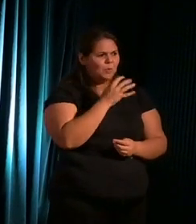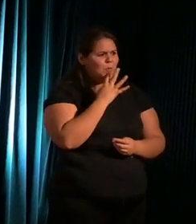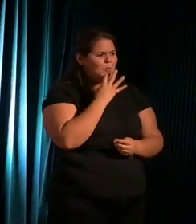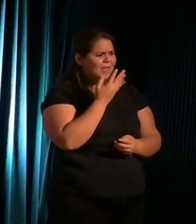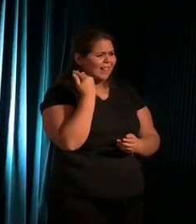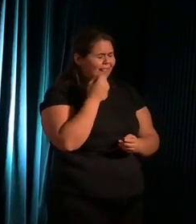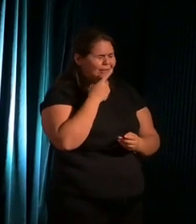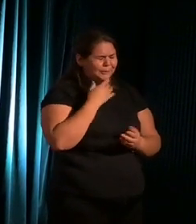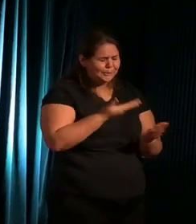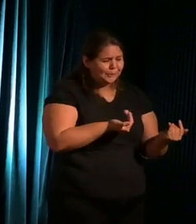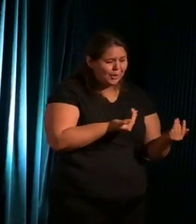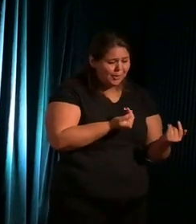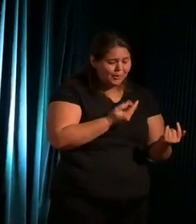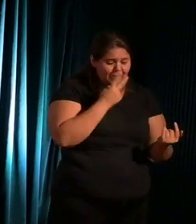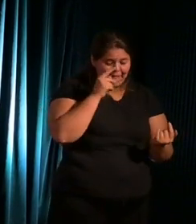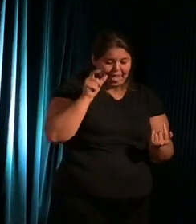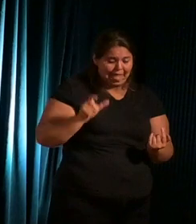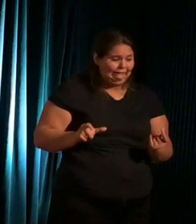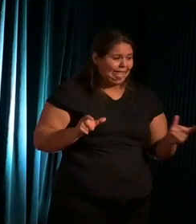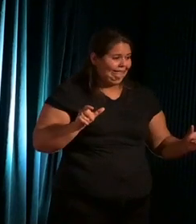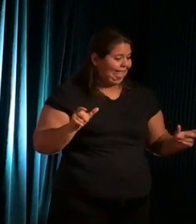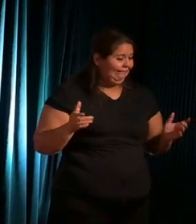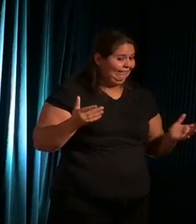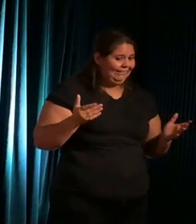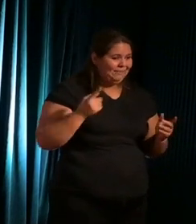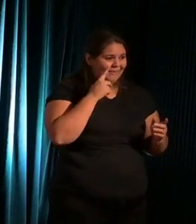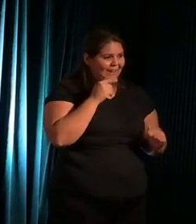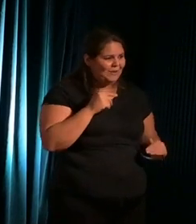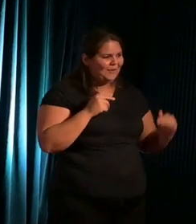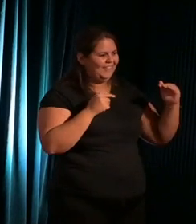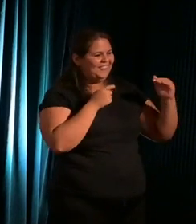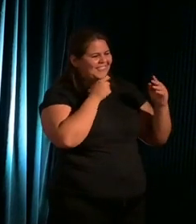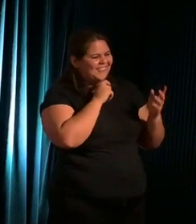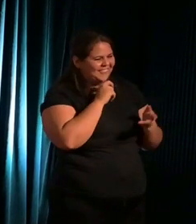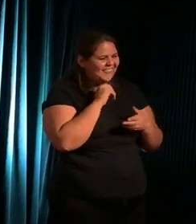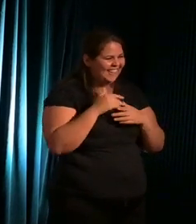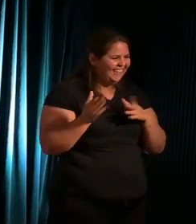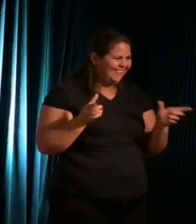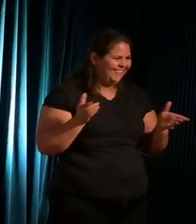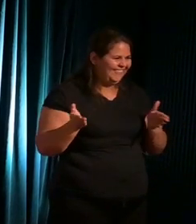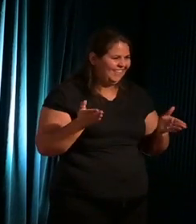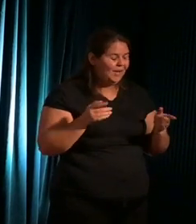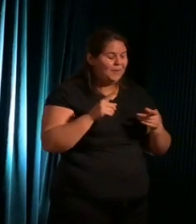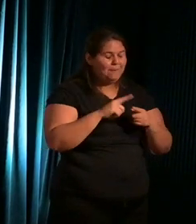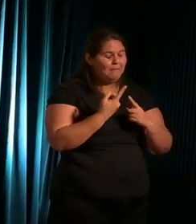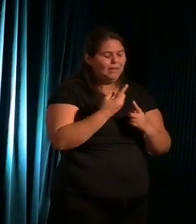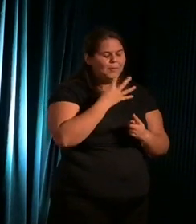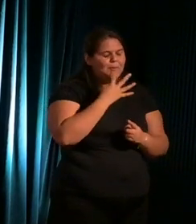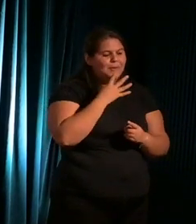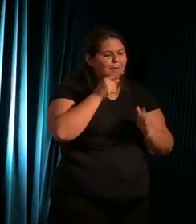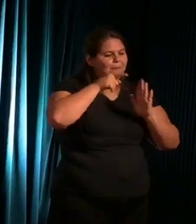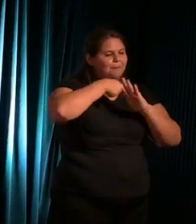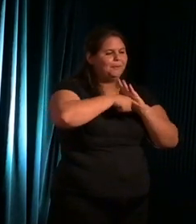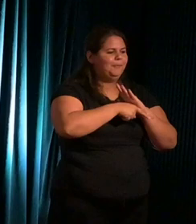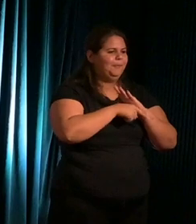Quase pernó. Vejam onde eu estava e a que distância eu estava de tantas questões relevantes. Né? Mas, não, sem